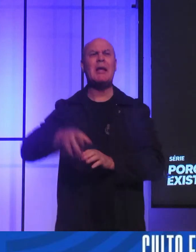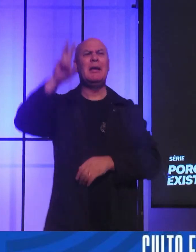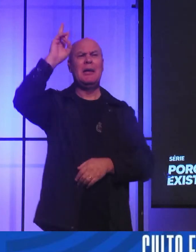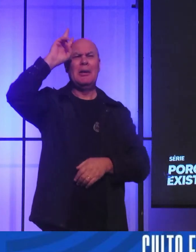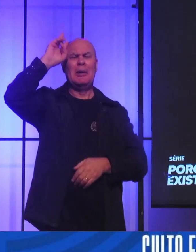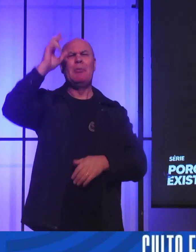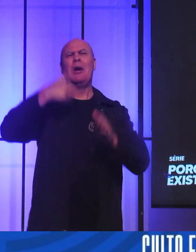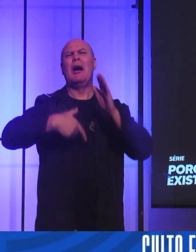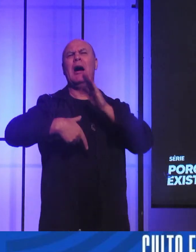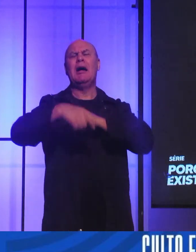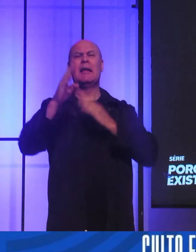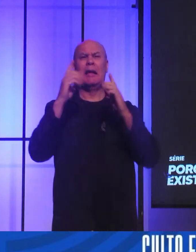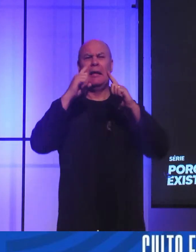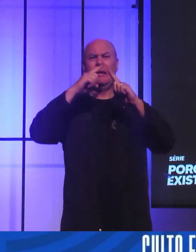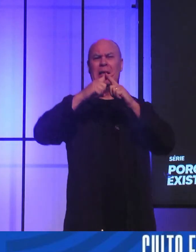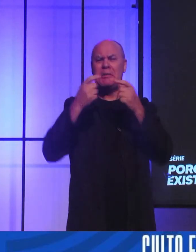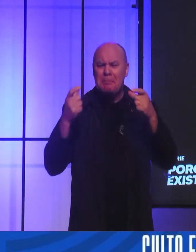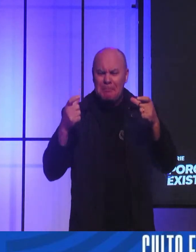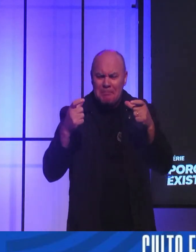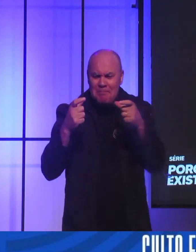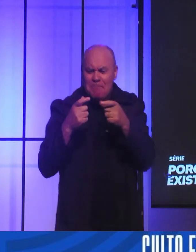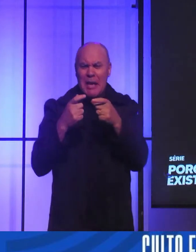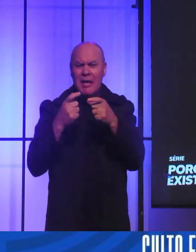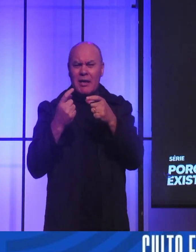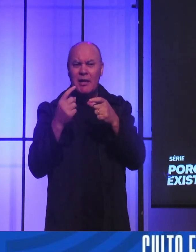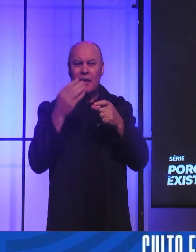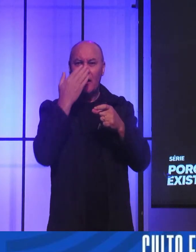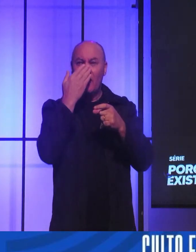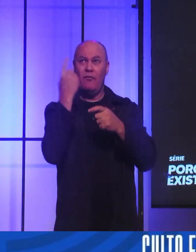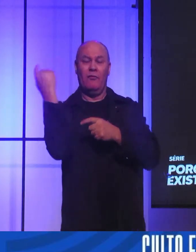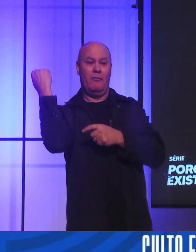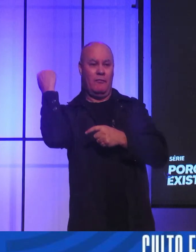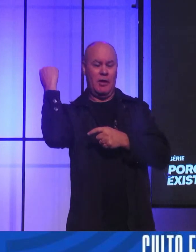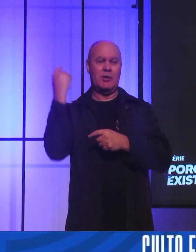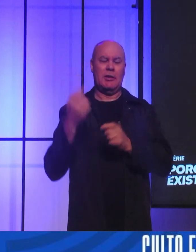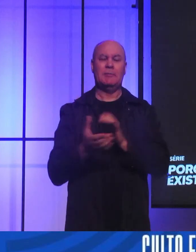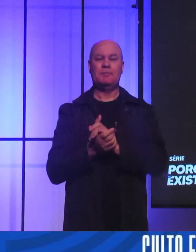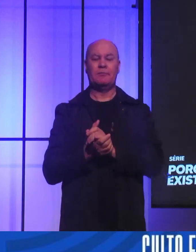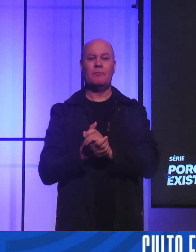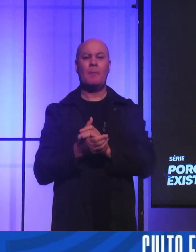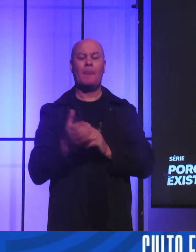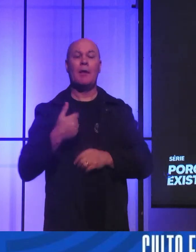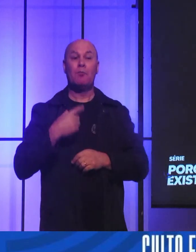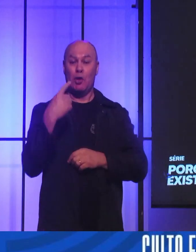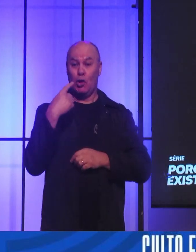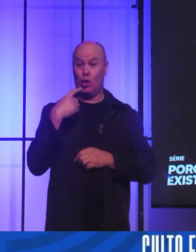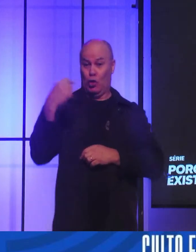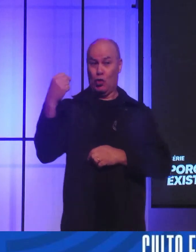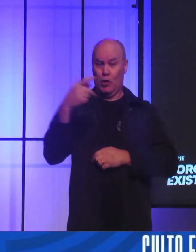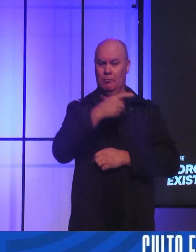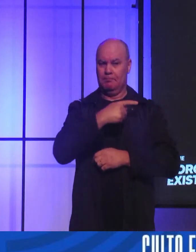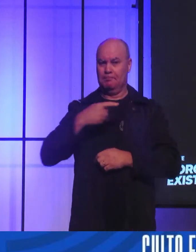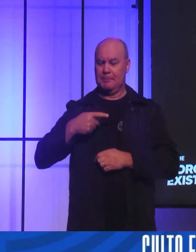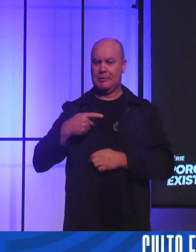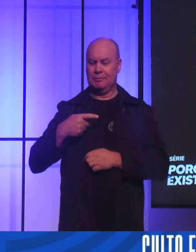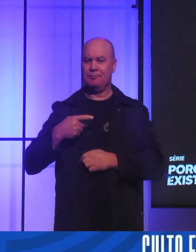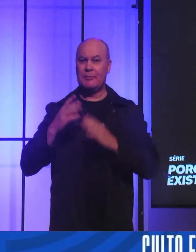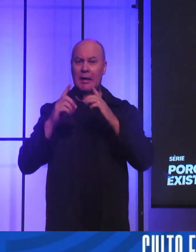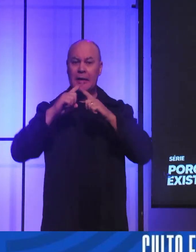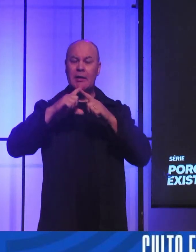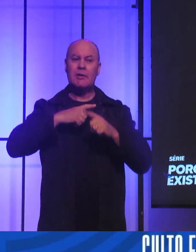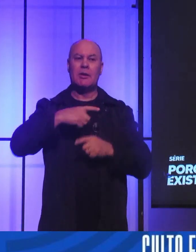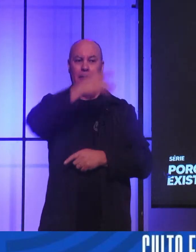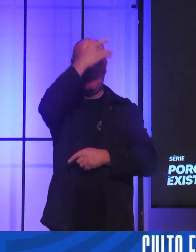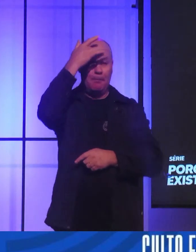Menor. E em 94, quando eu assumi o pastorado da igreja, a igreja era em torno de 100 pessoas, o templo ainda não